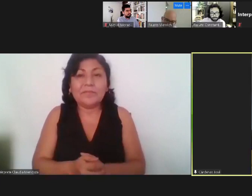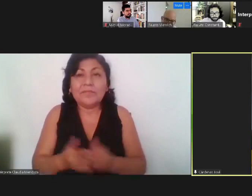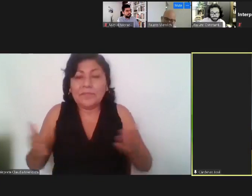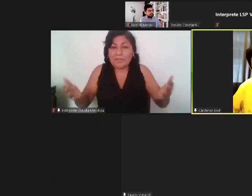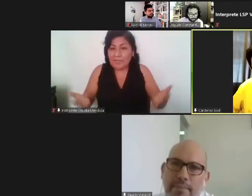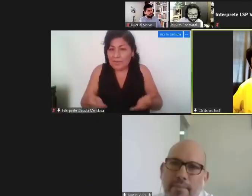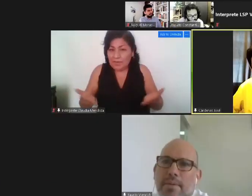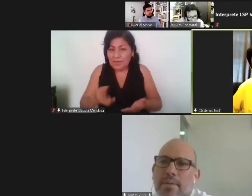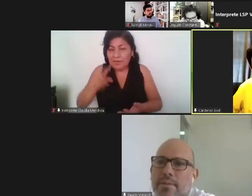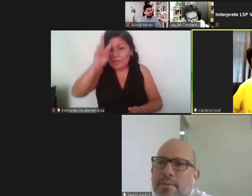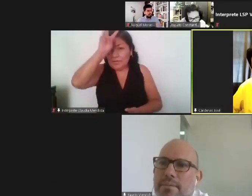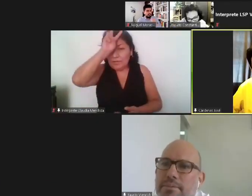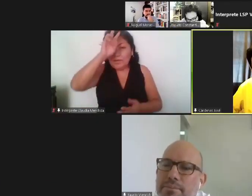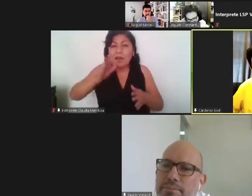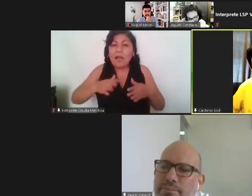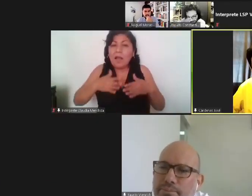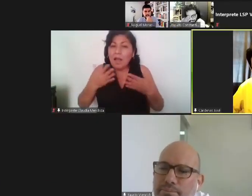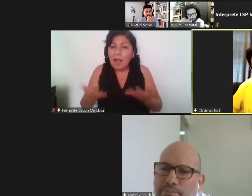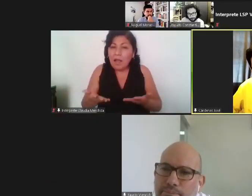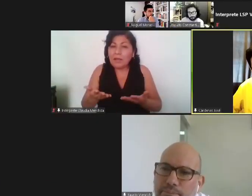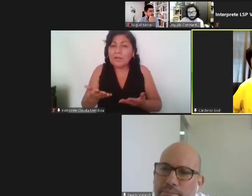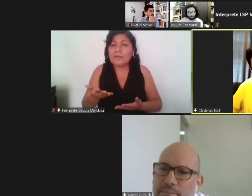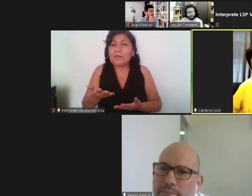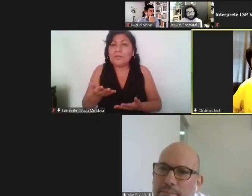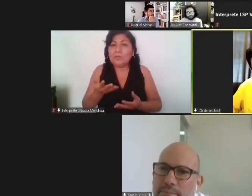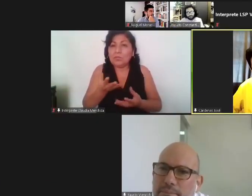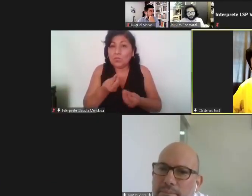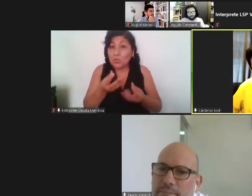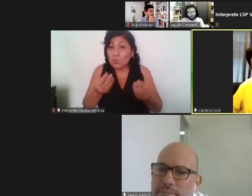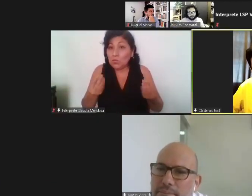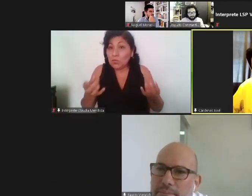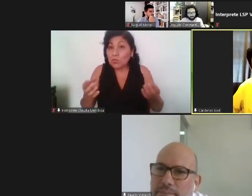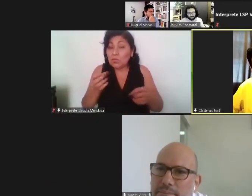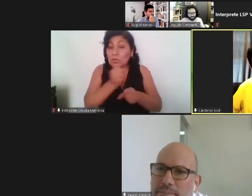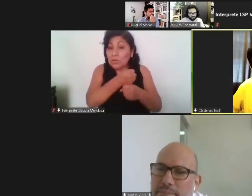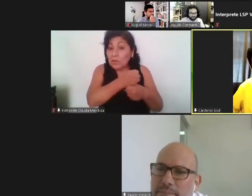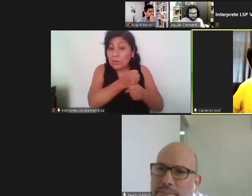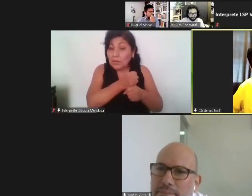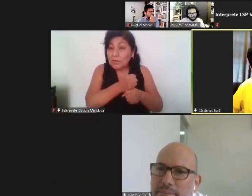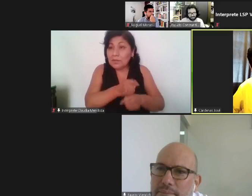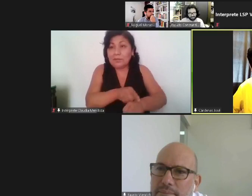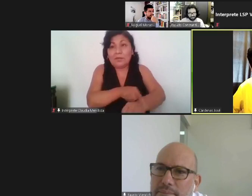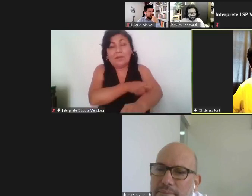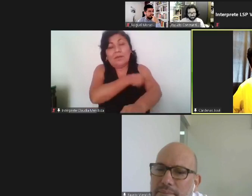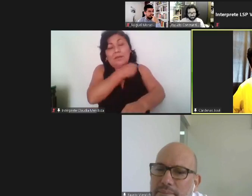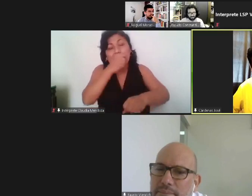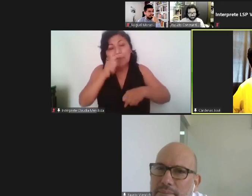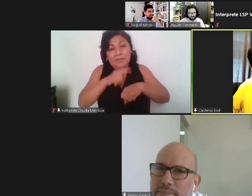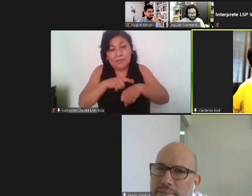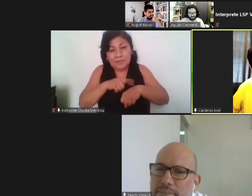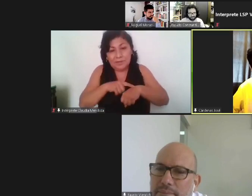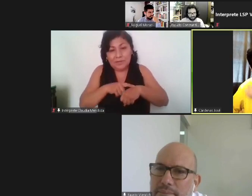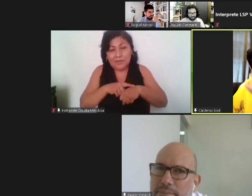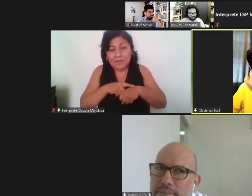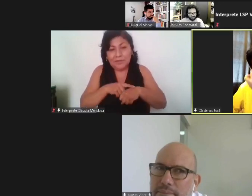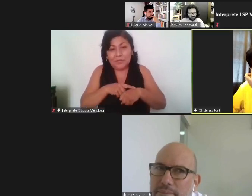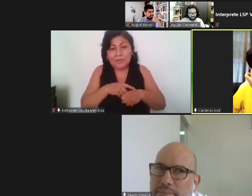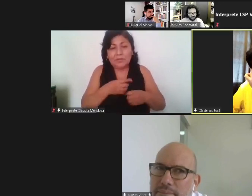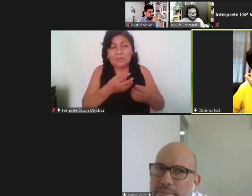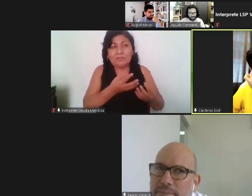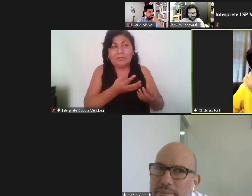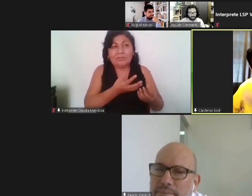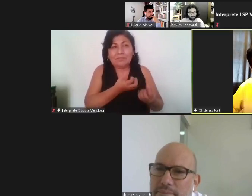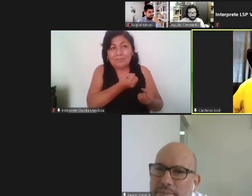hay muchísima producción cultural que ya tiene bastante tiempo en el que los creadores han